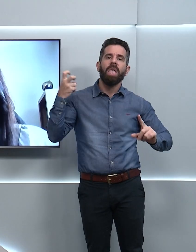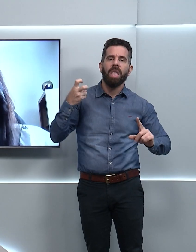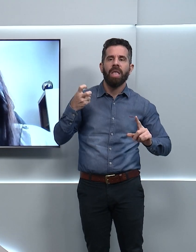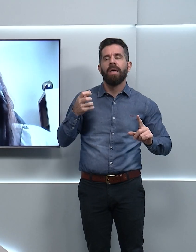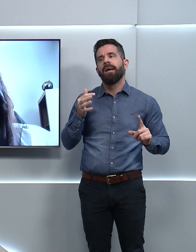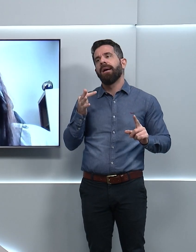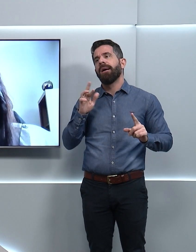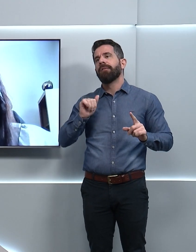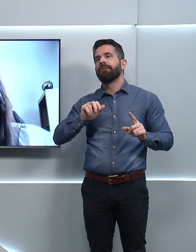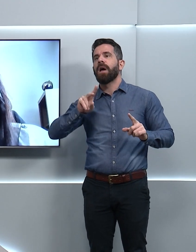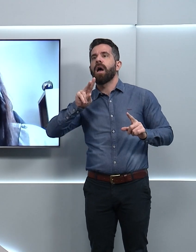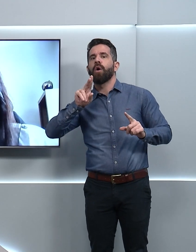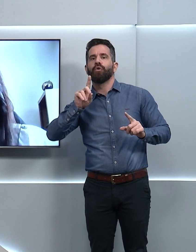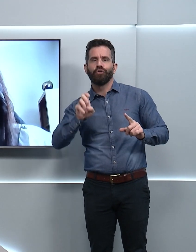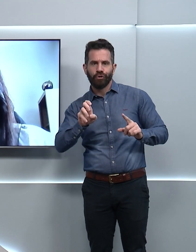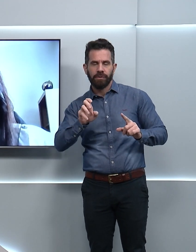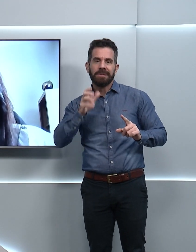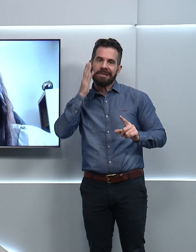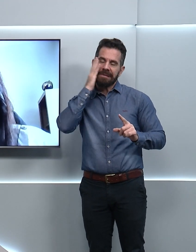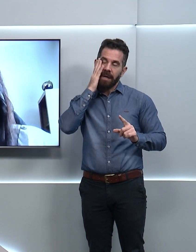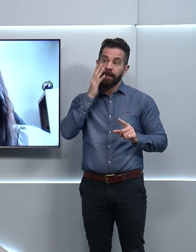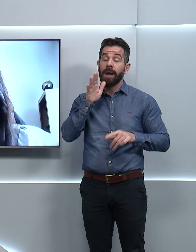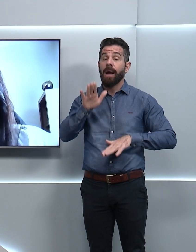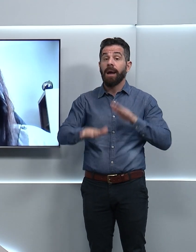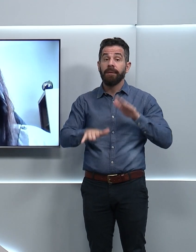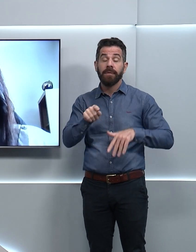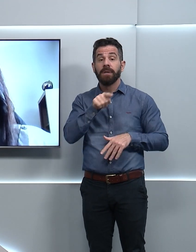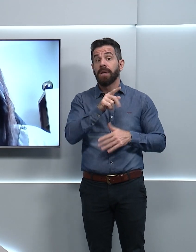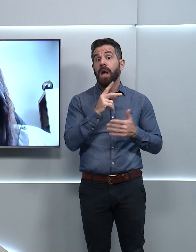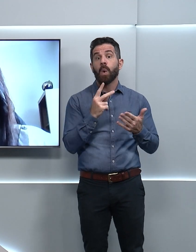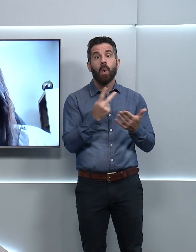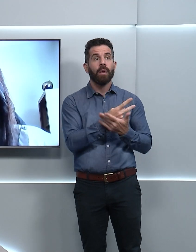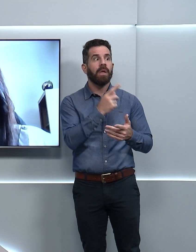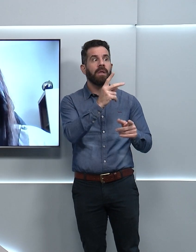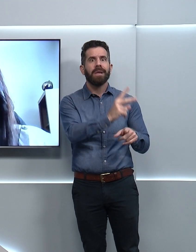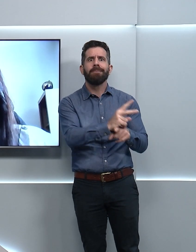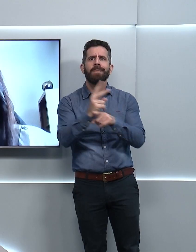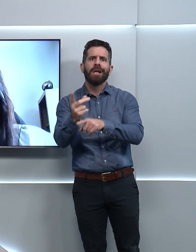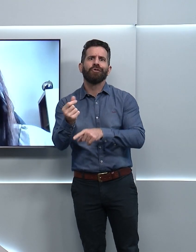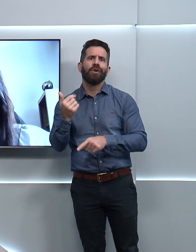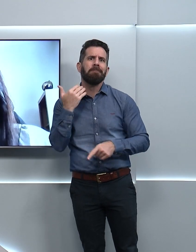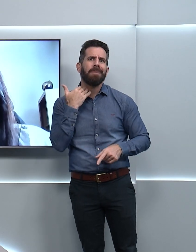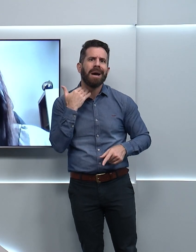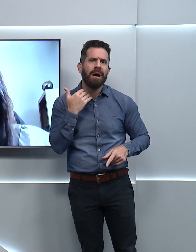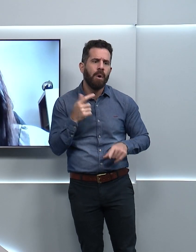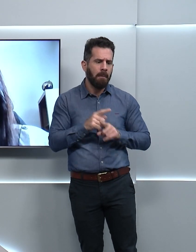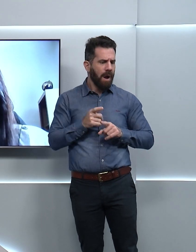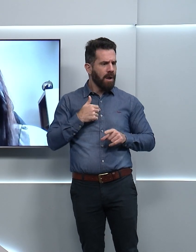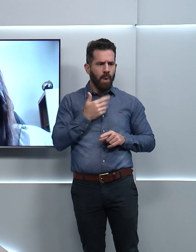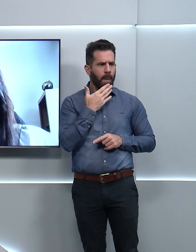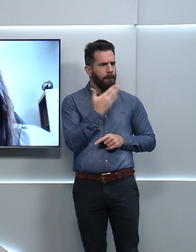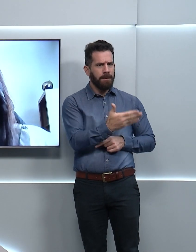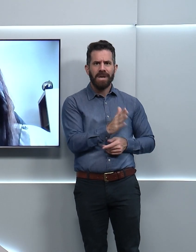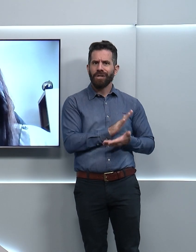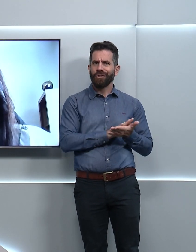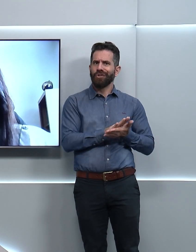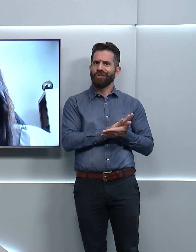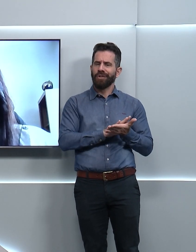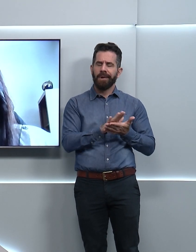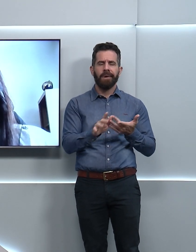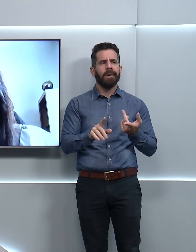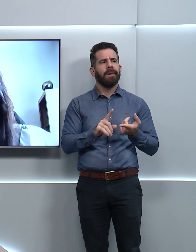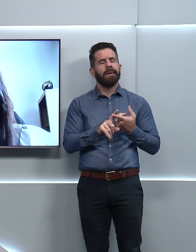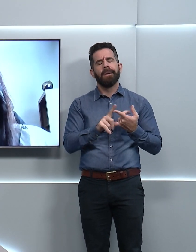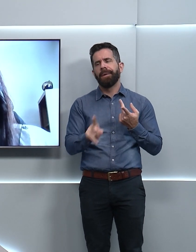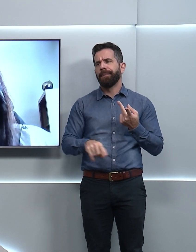muita gente que às vezes acaba tendo, por exemplo, um empréstimo consignado no nome sem ter pedido. Tem pessoas que caem em fraudes